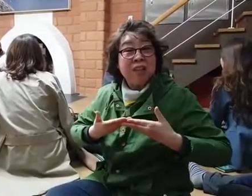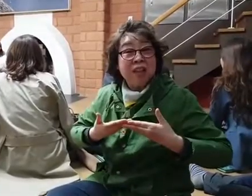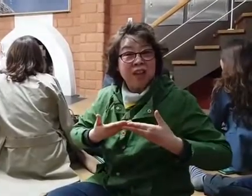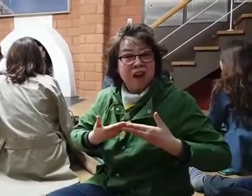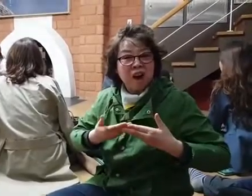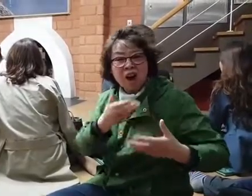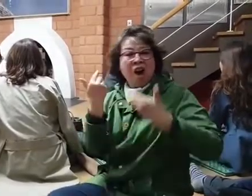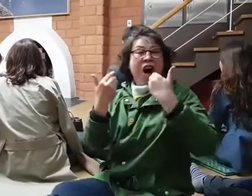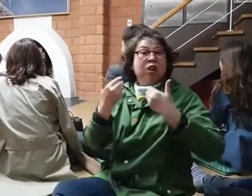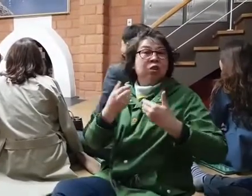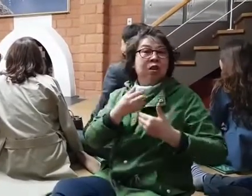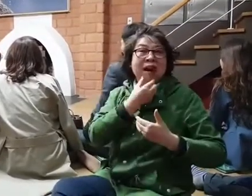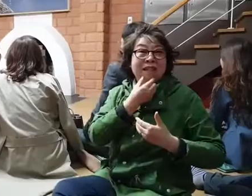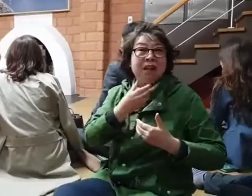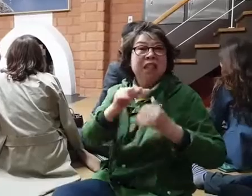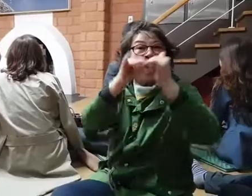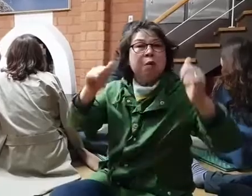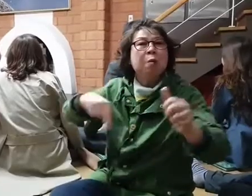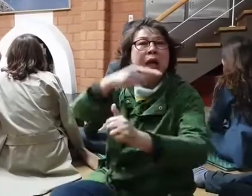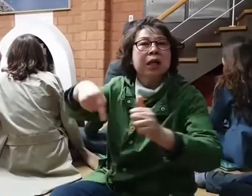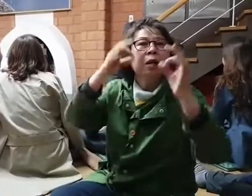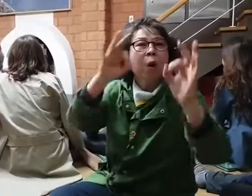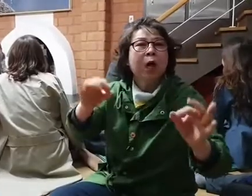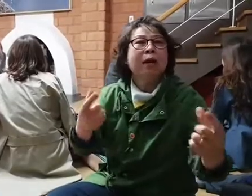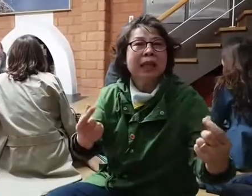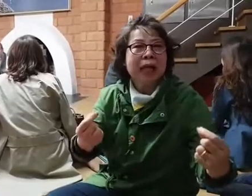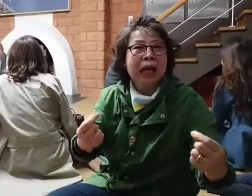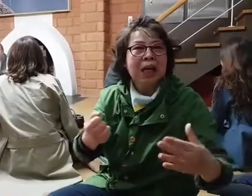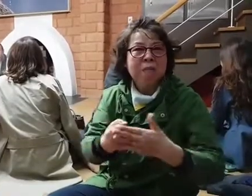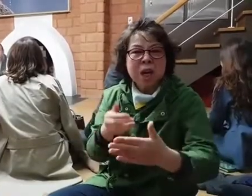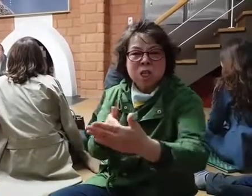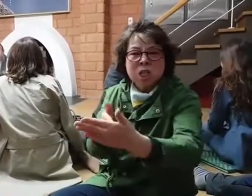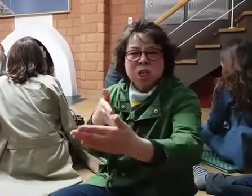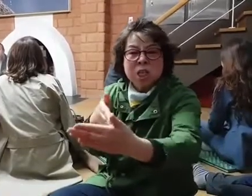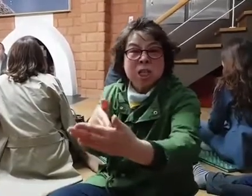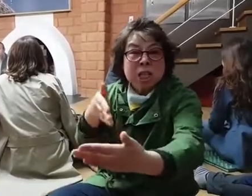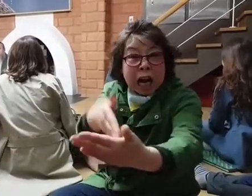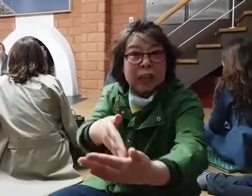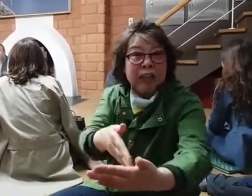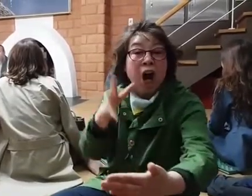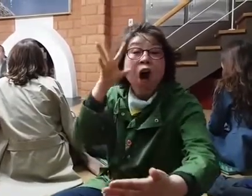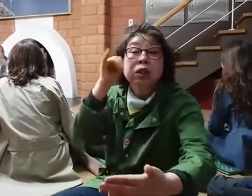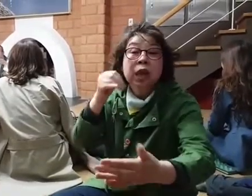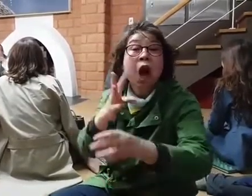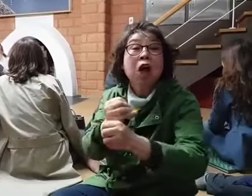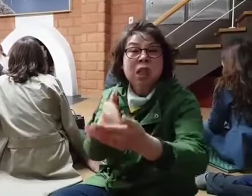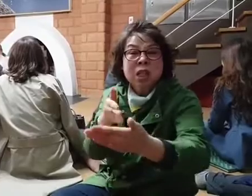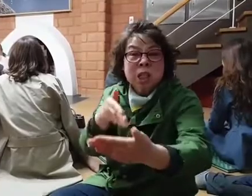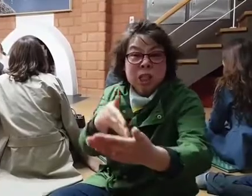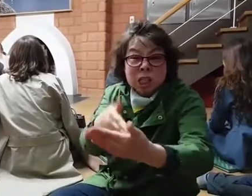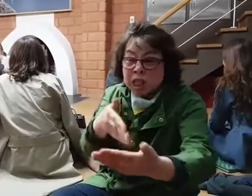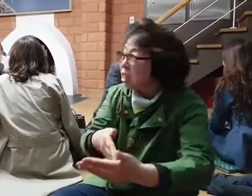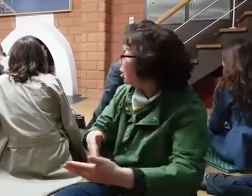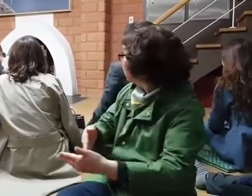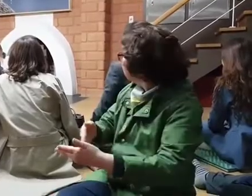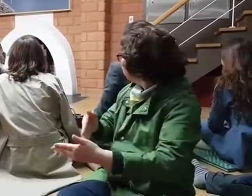이 사회 환경을 본 거죠. 어디까지는 가서 언제 이게 손을